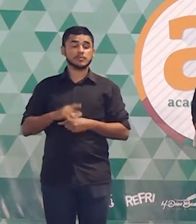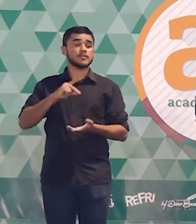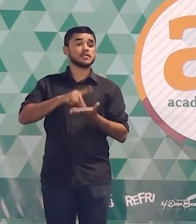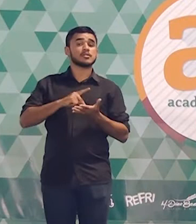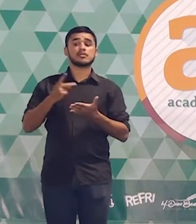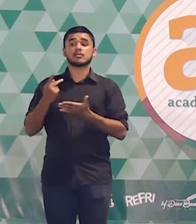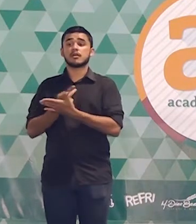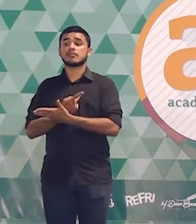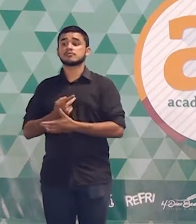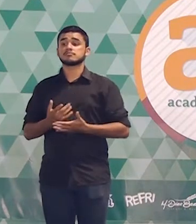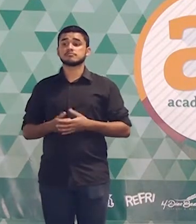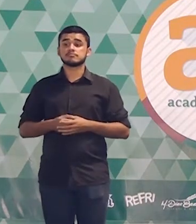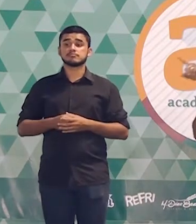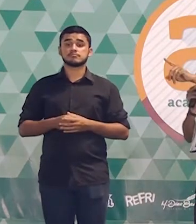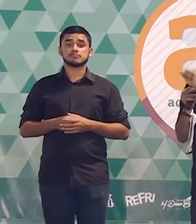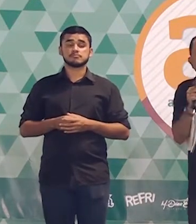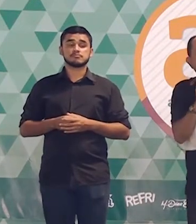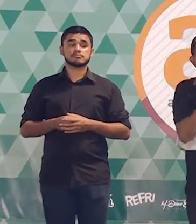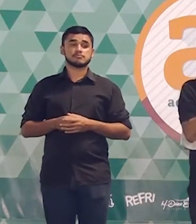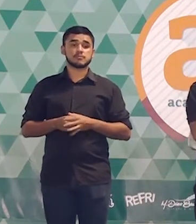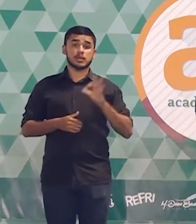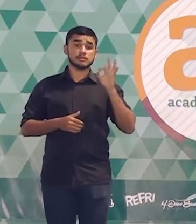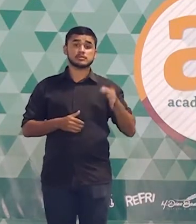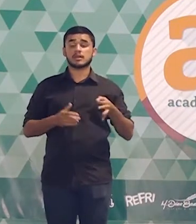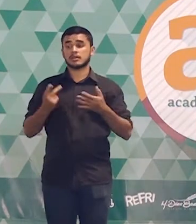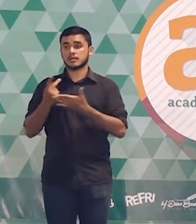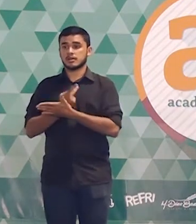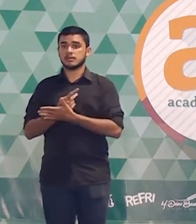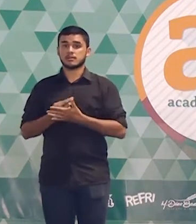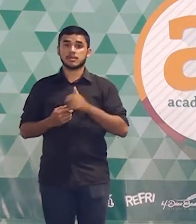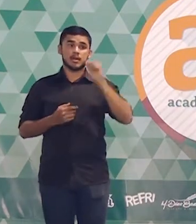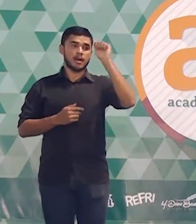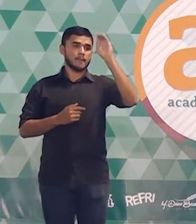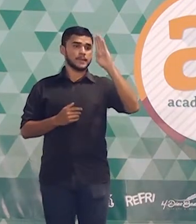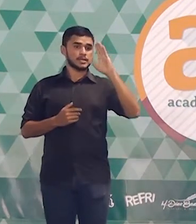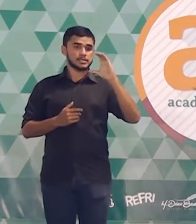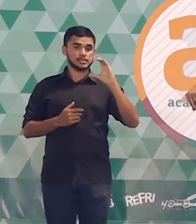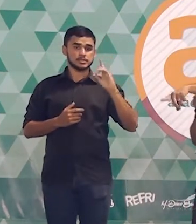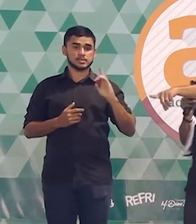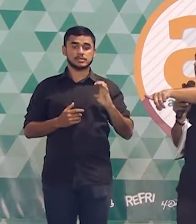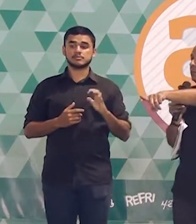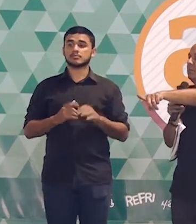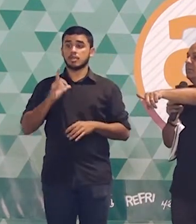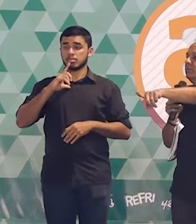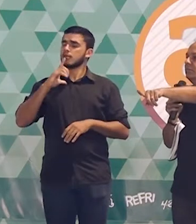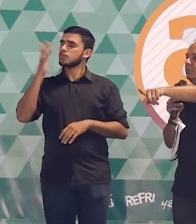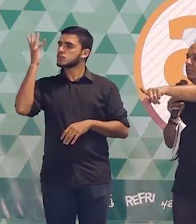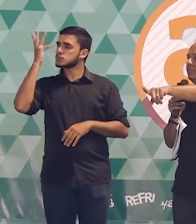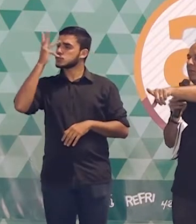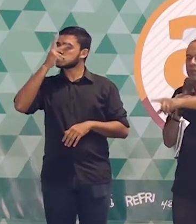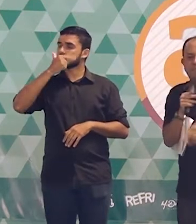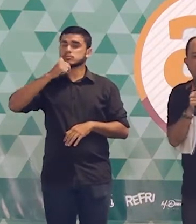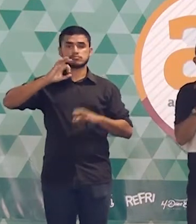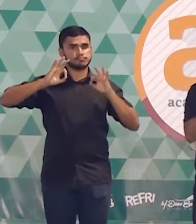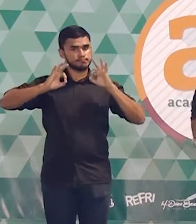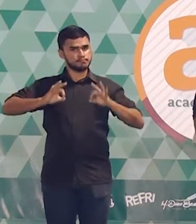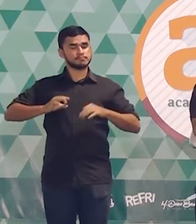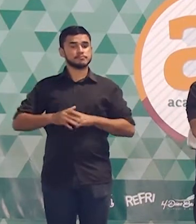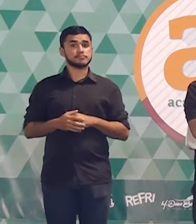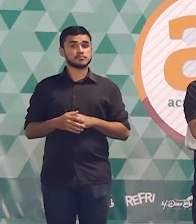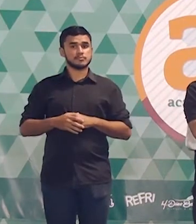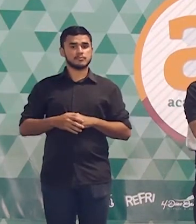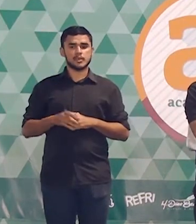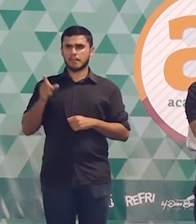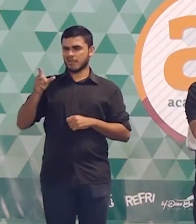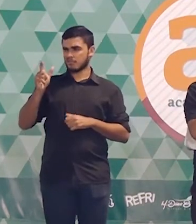ou falso? A questão aí não é objetividade. Beleza sim. Pessoal, mas esse